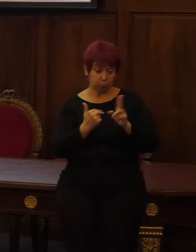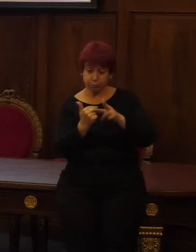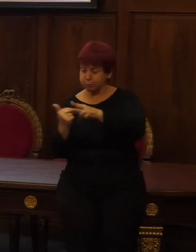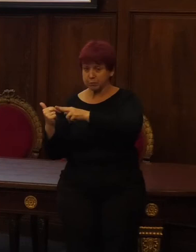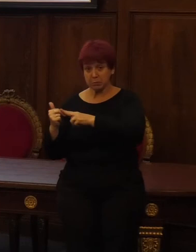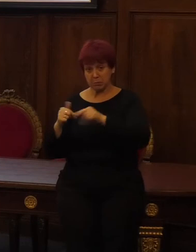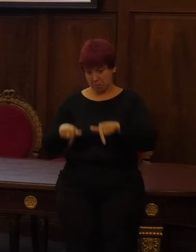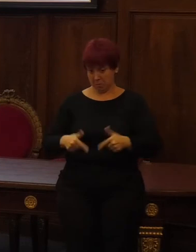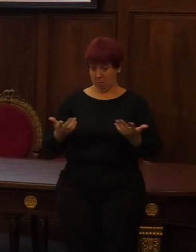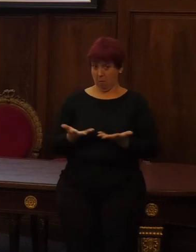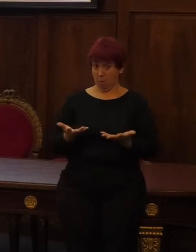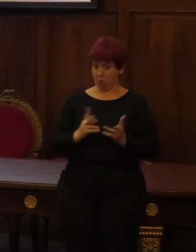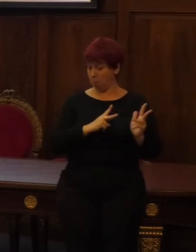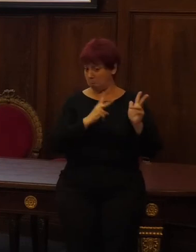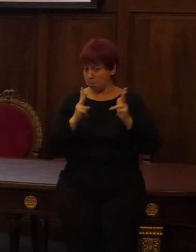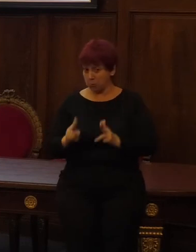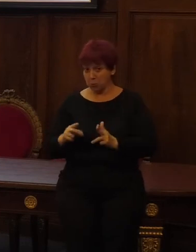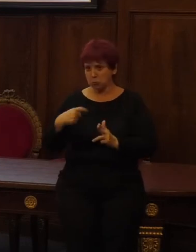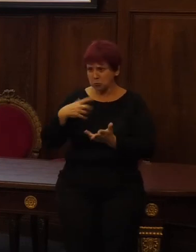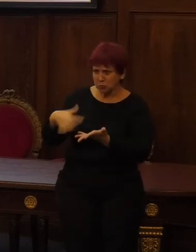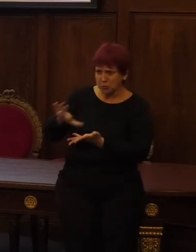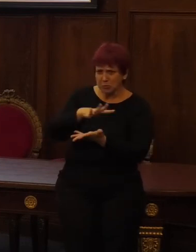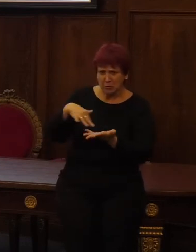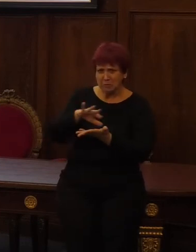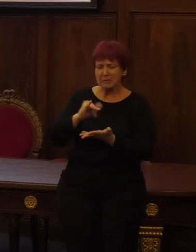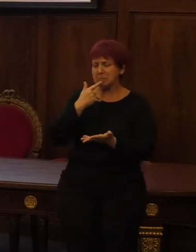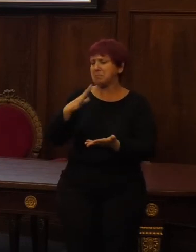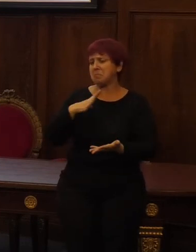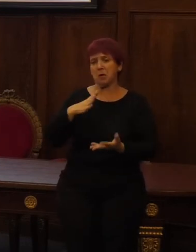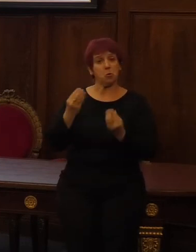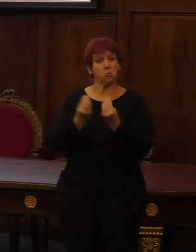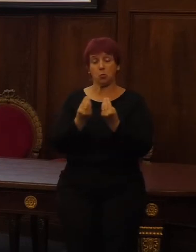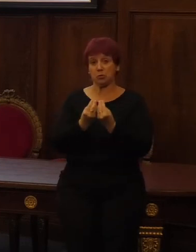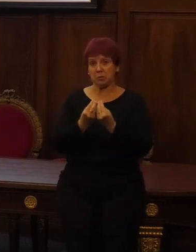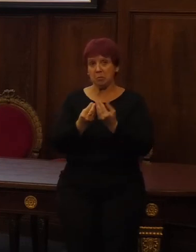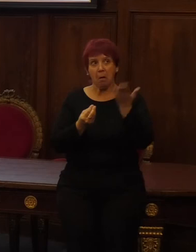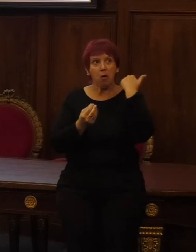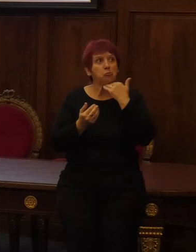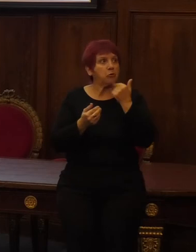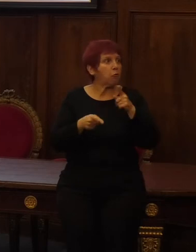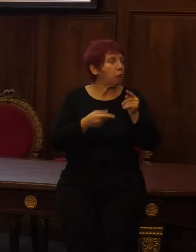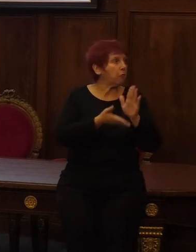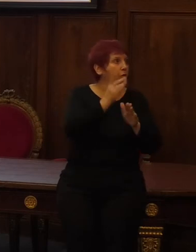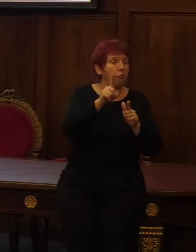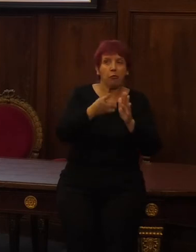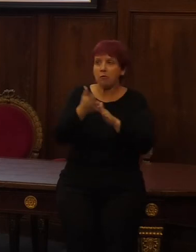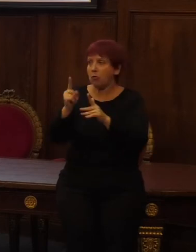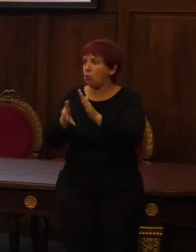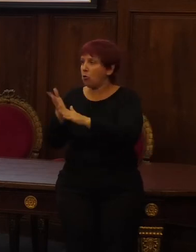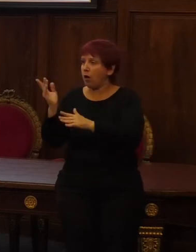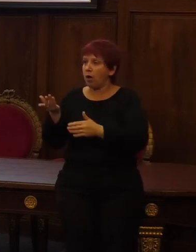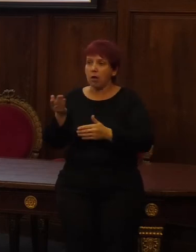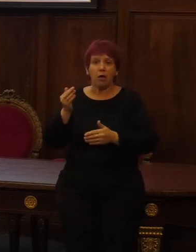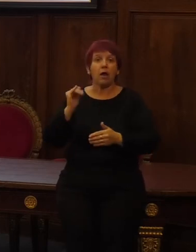en este periodo que había sectores sociales millennials que ayer no sabían para dónde agarrar porque había